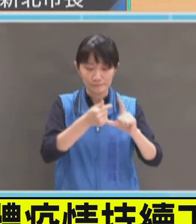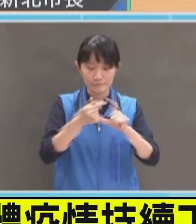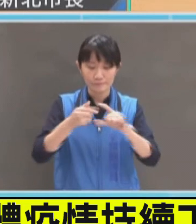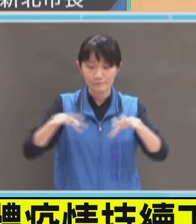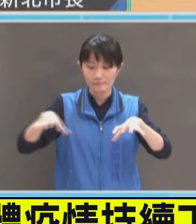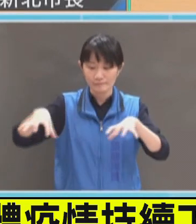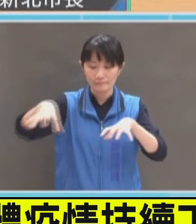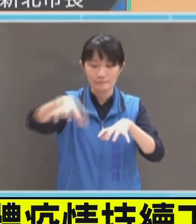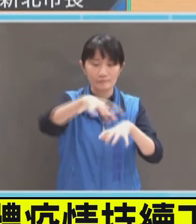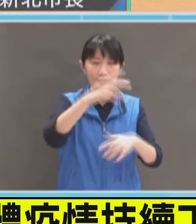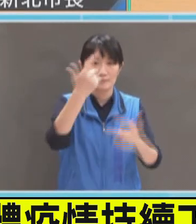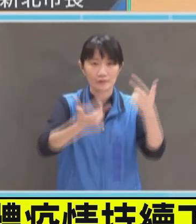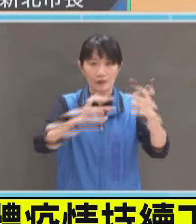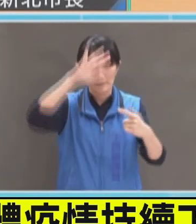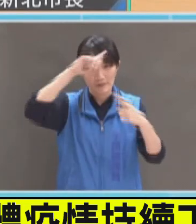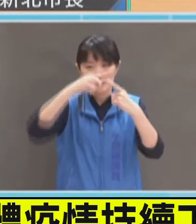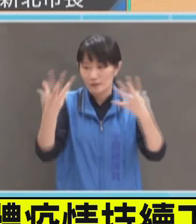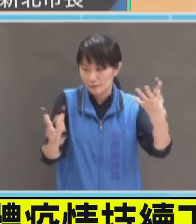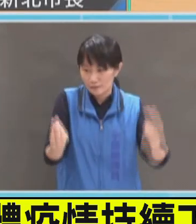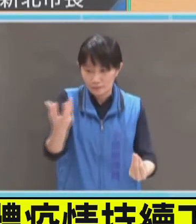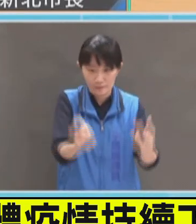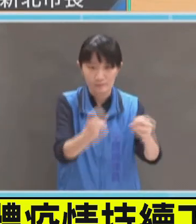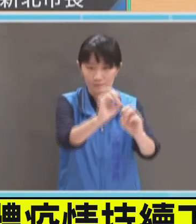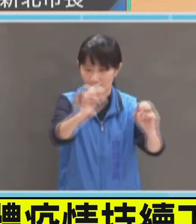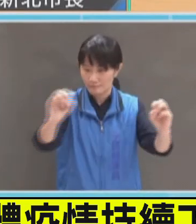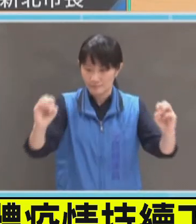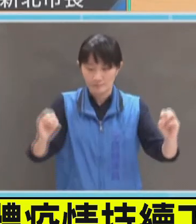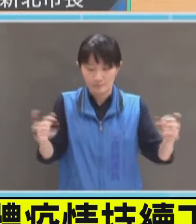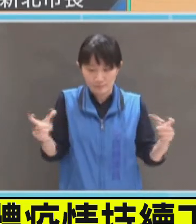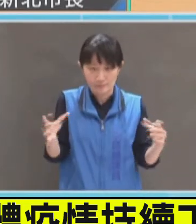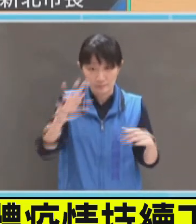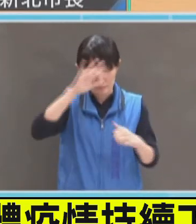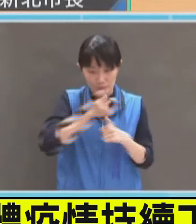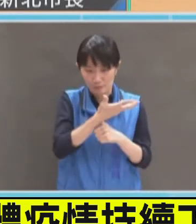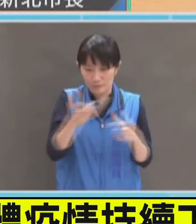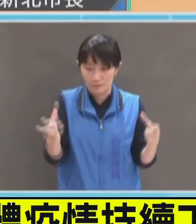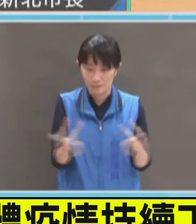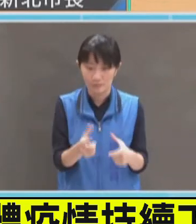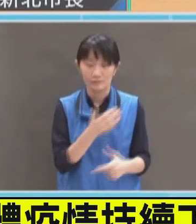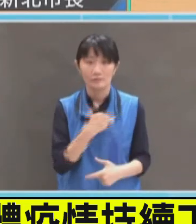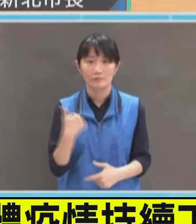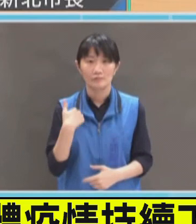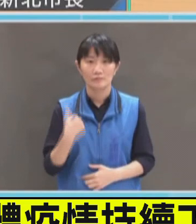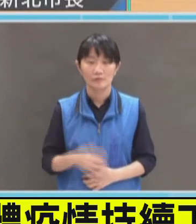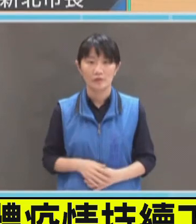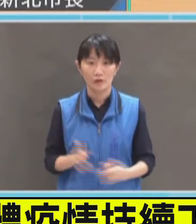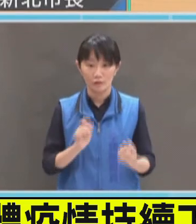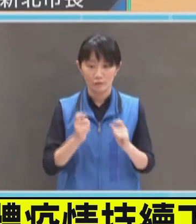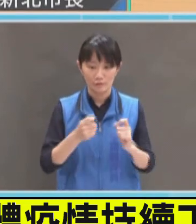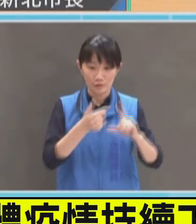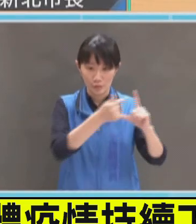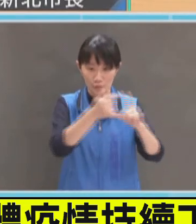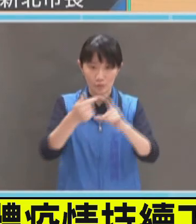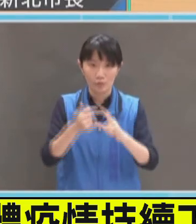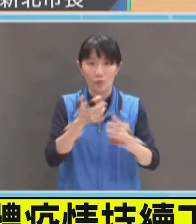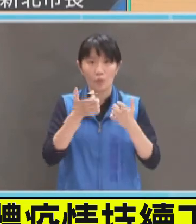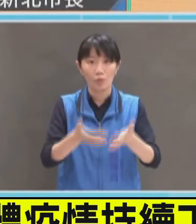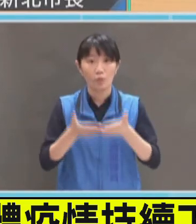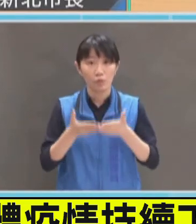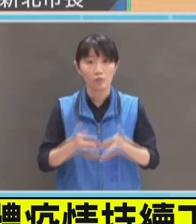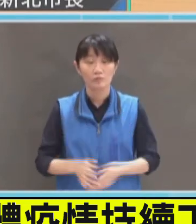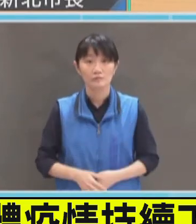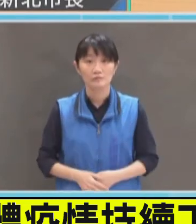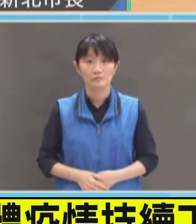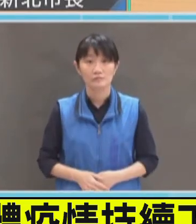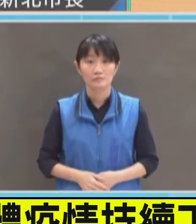要慢慢清空，逐渐回到零确诊，所以这个几个区都很重要，我特别提醒。至于